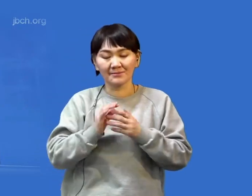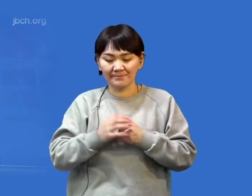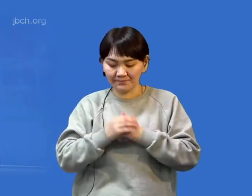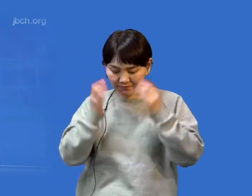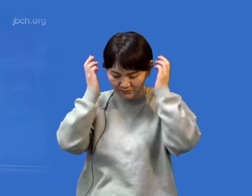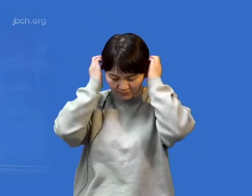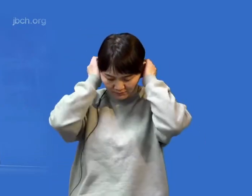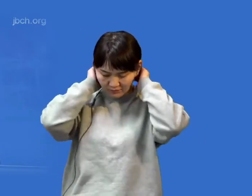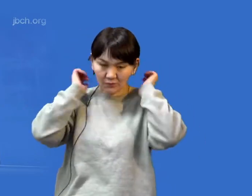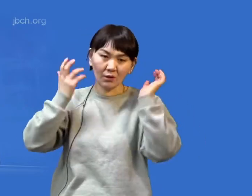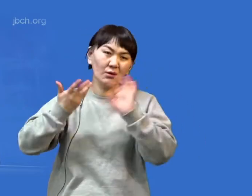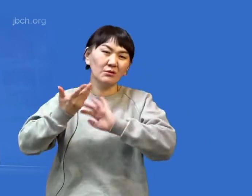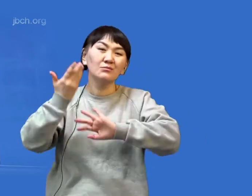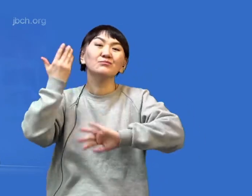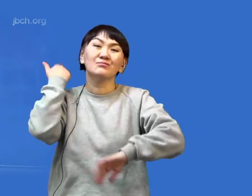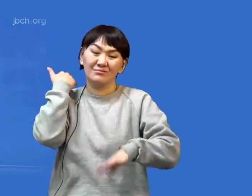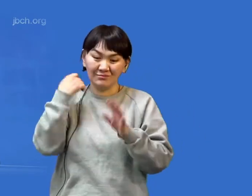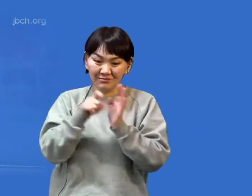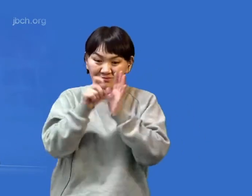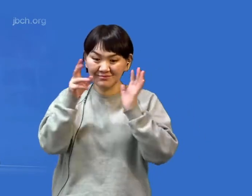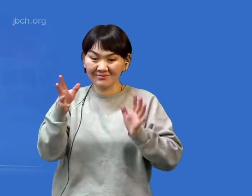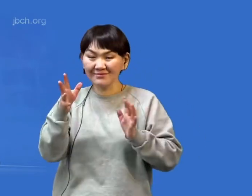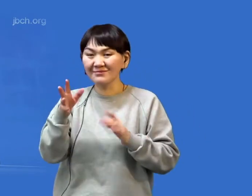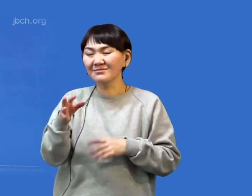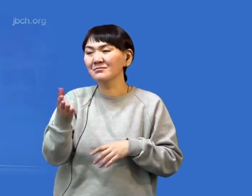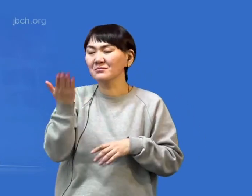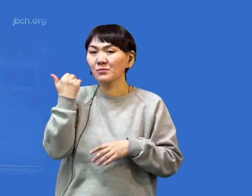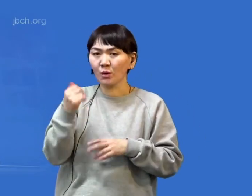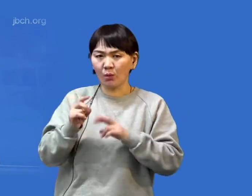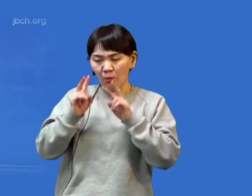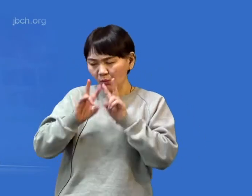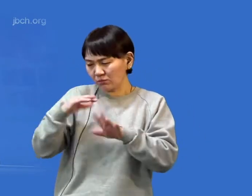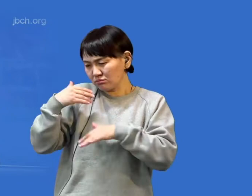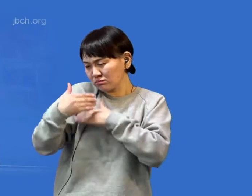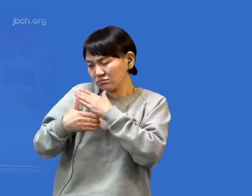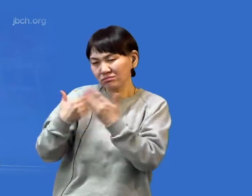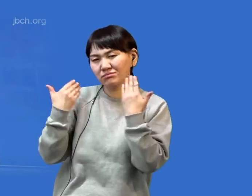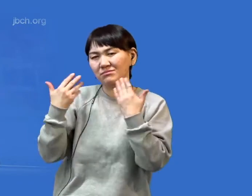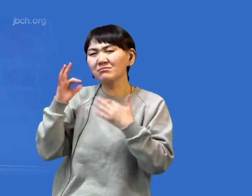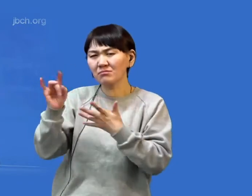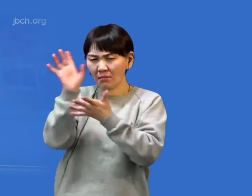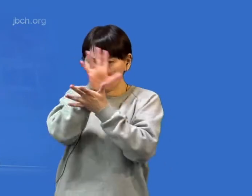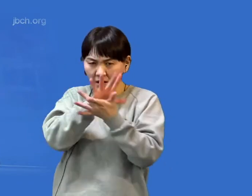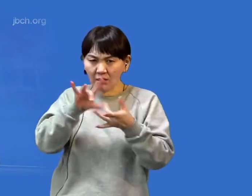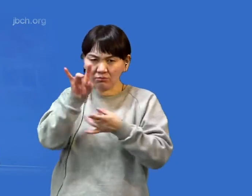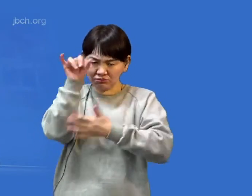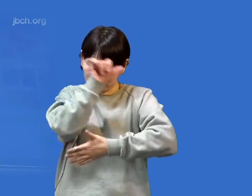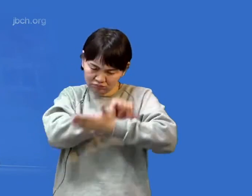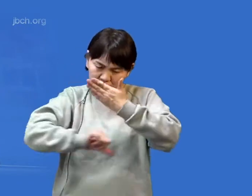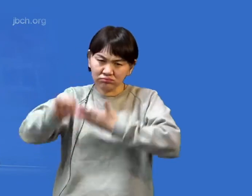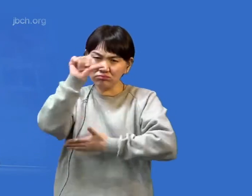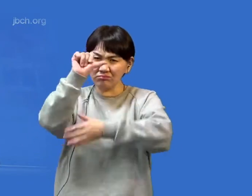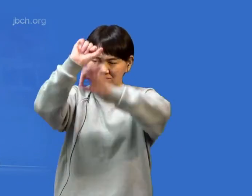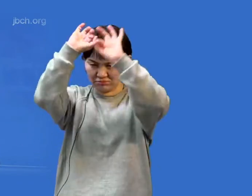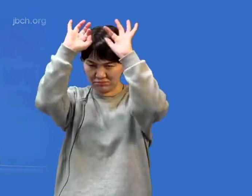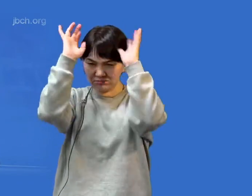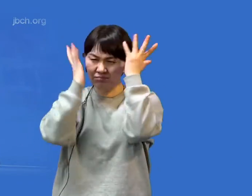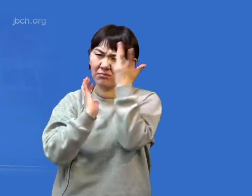Өнгөрсөн удаа үргэлжлүүлээд ариун сүнсээр дүүрээ гэсэн сэдвийн дор сурж байгаа.